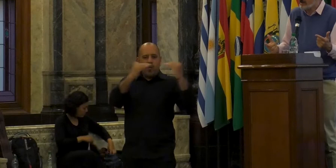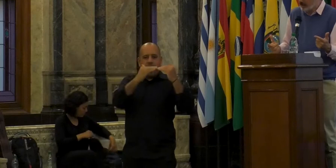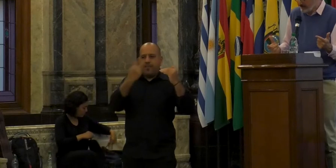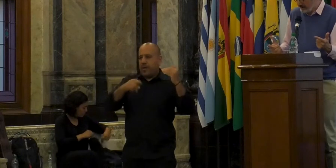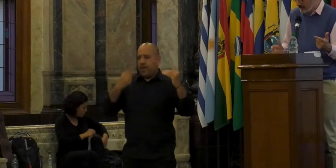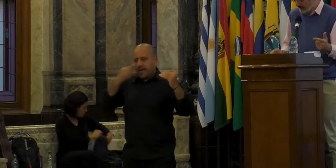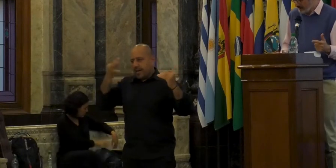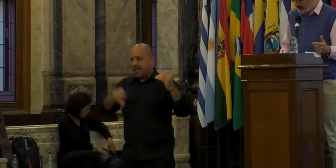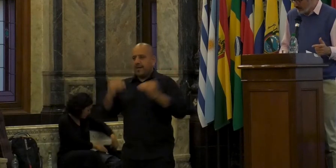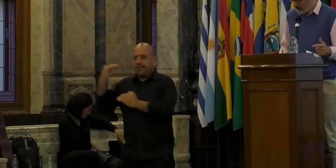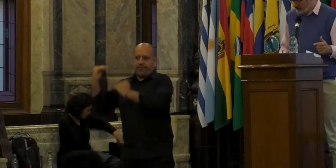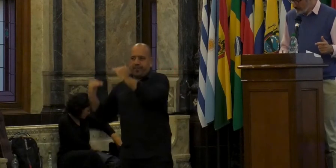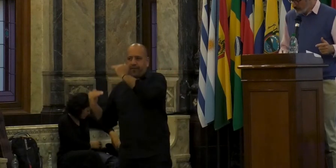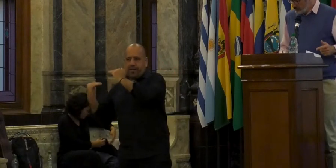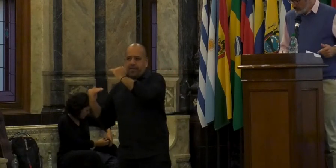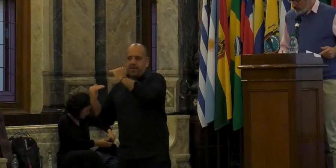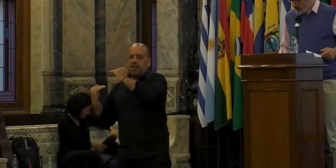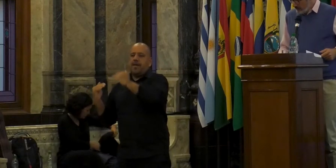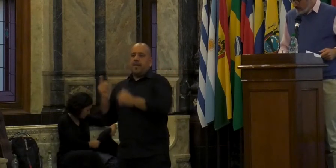profundamente desiguales en la práctica, ¿no?